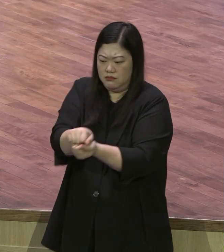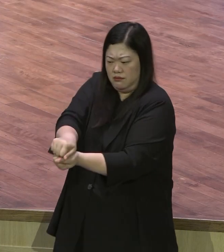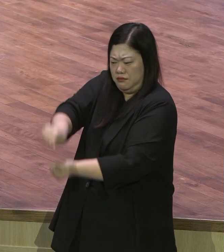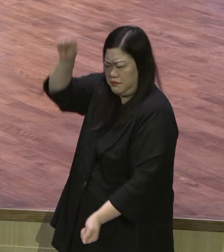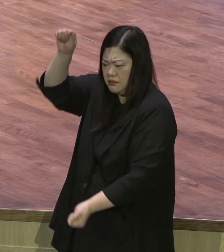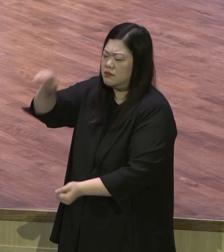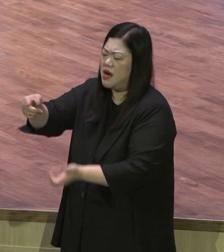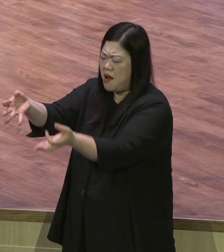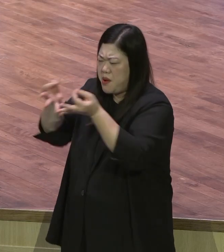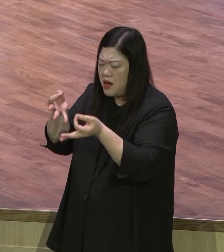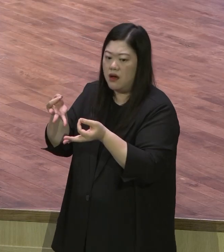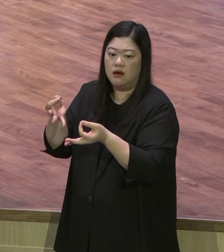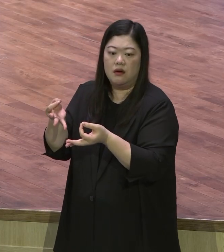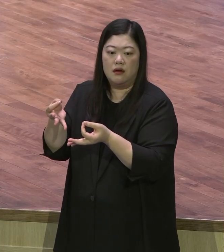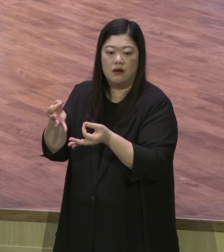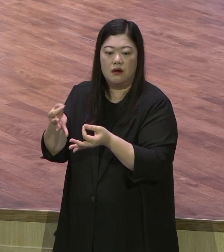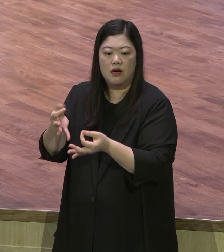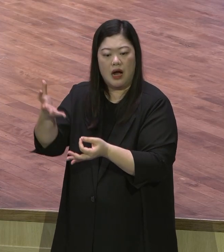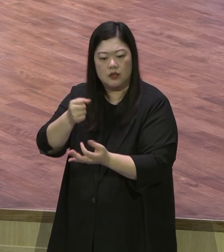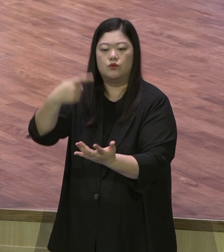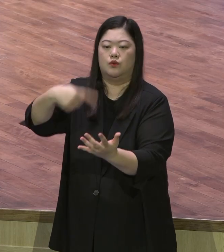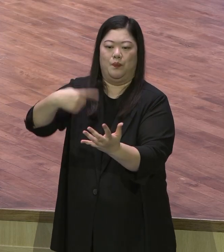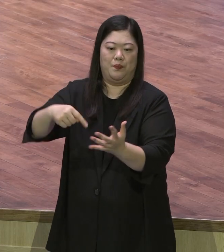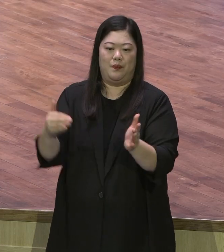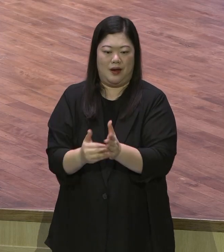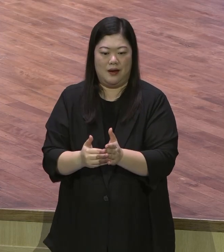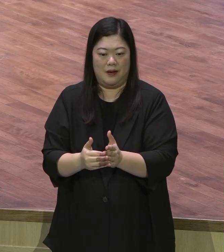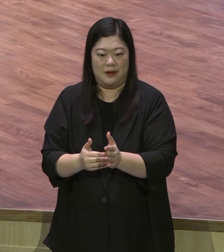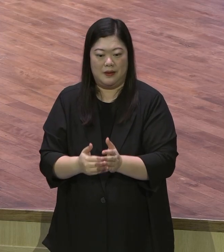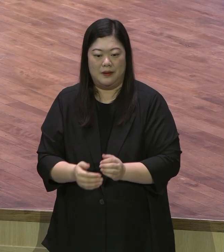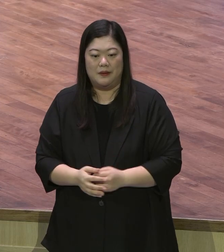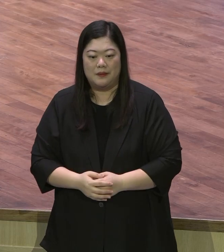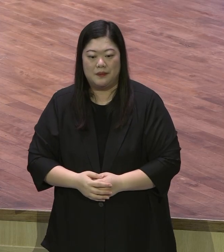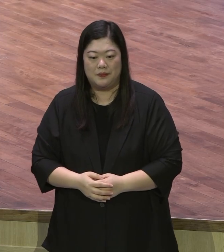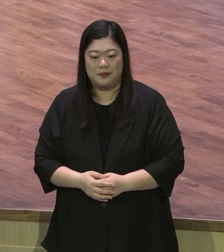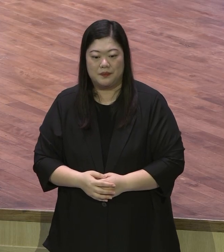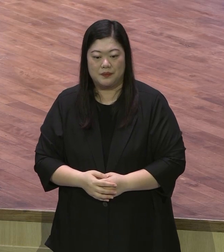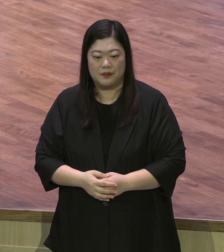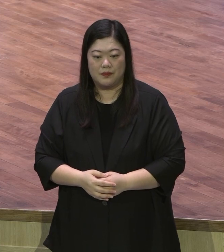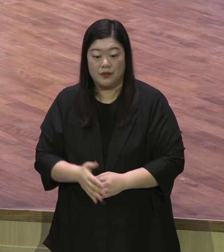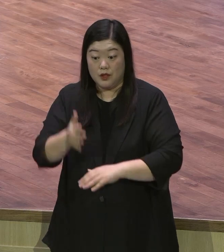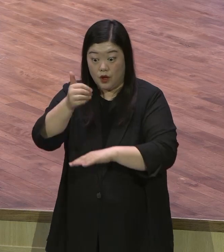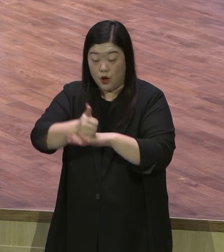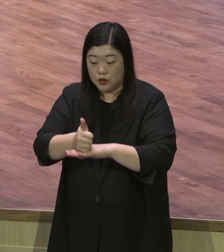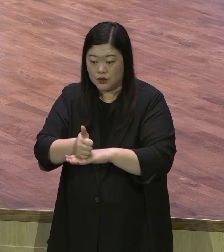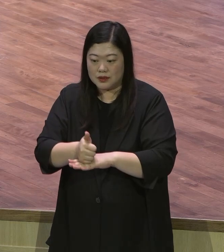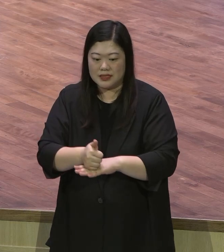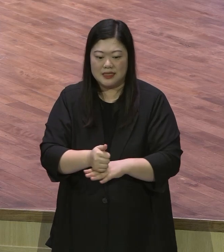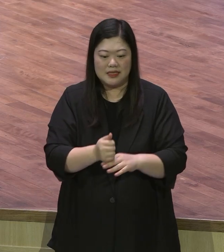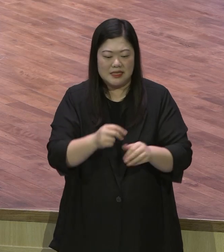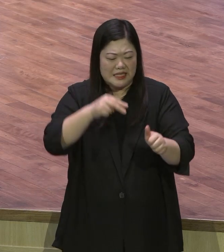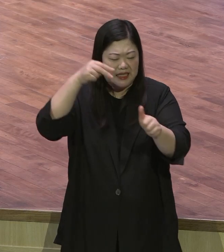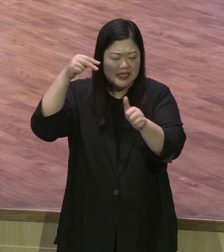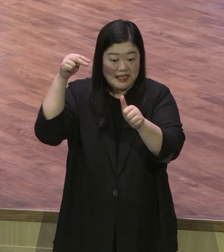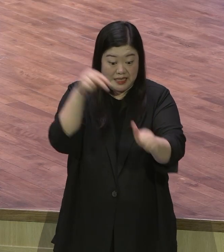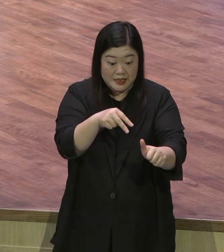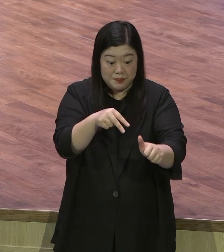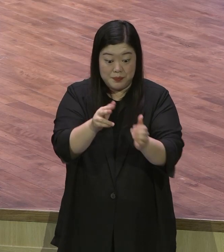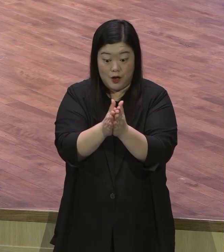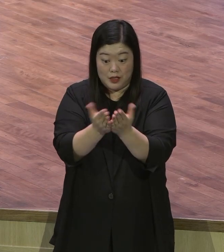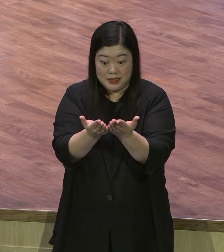가지고 개혁했던 겁니다. 그래서 이들의 개혁을 신명기적 개혁운동이라